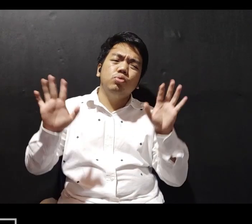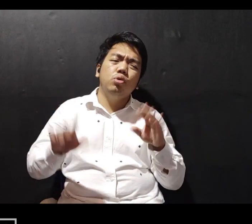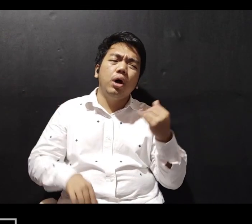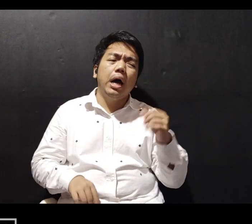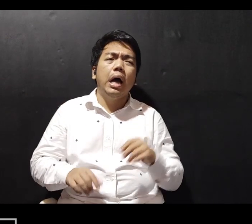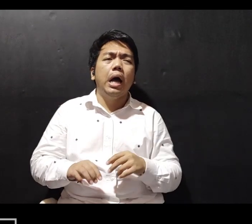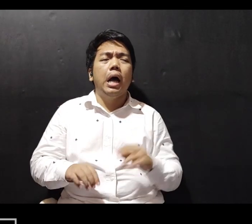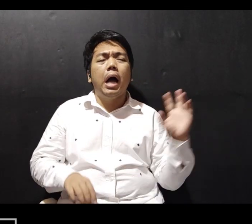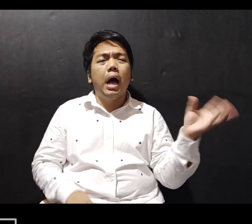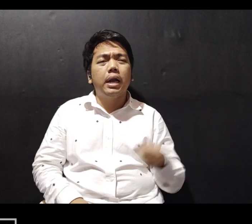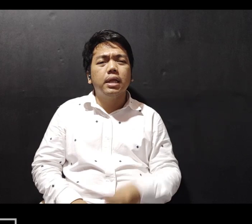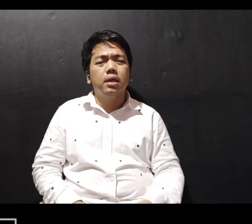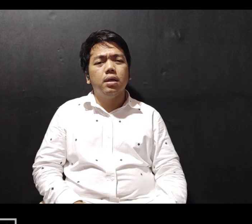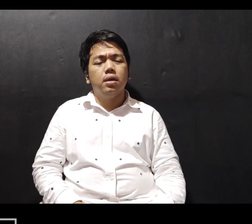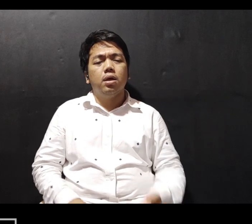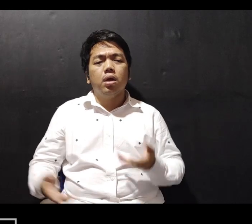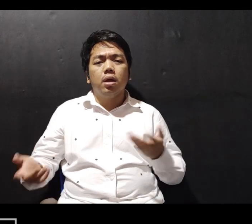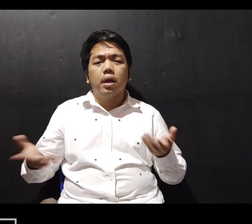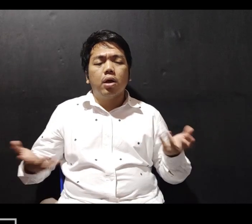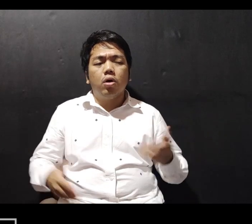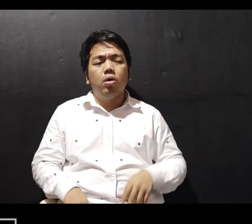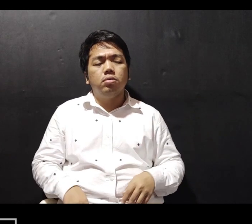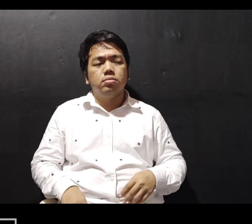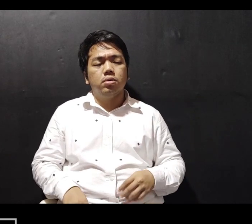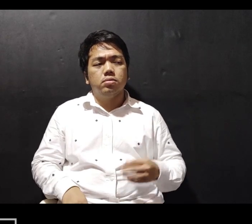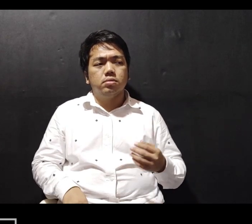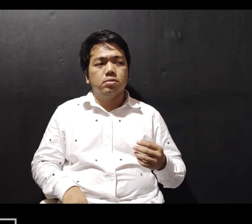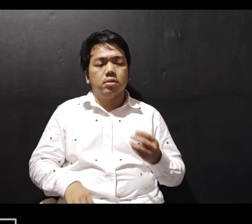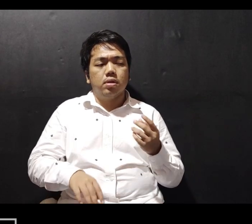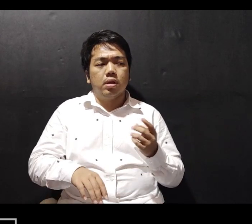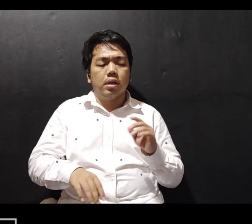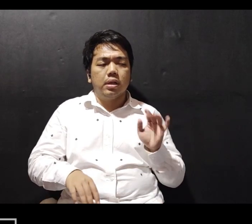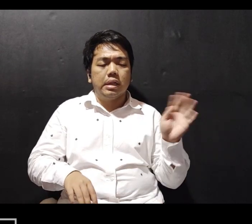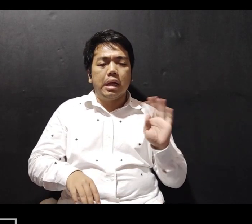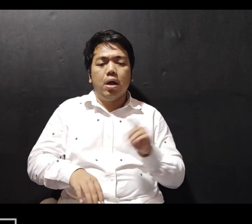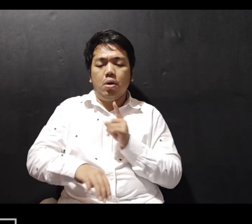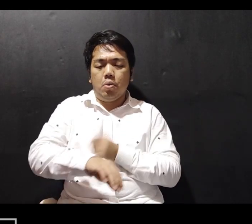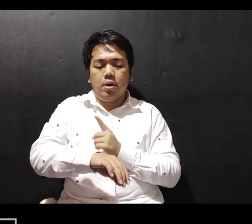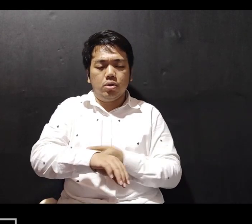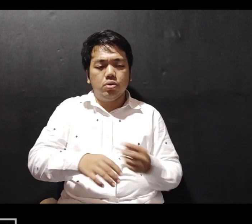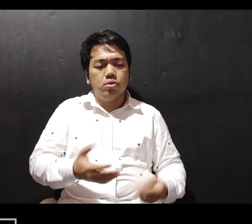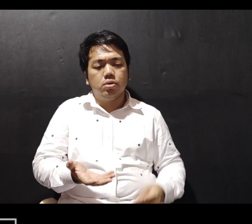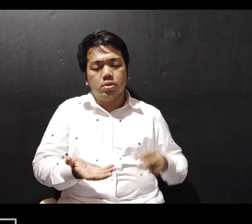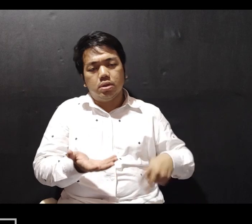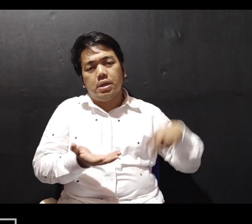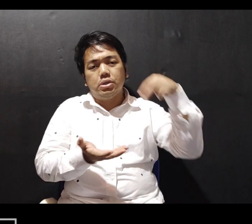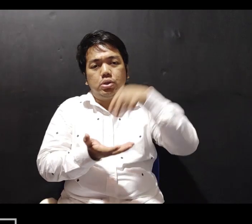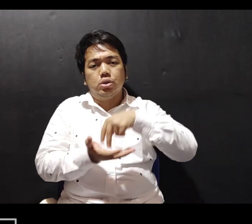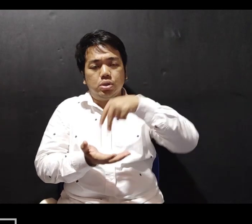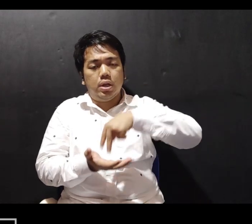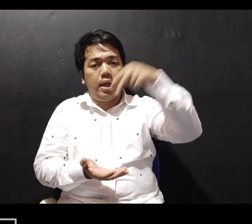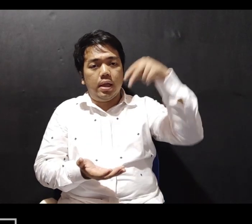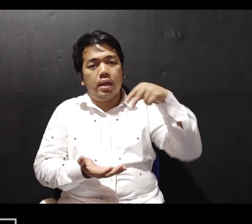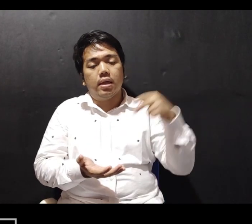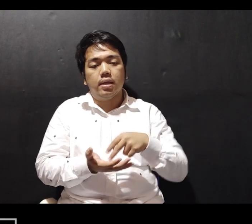saat saya mempelajari firman Tuhan, saya menemukan sesuatu yang begitu luar biasa. Karena God is God. And God does